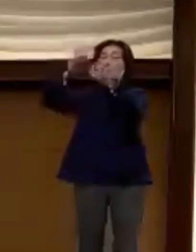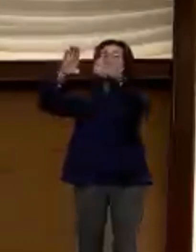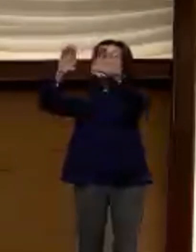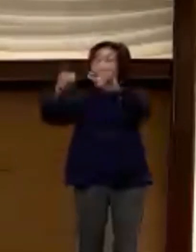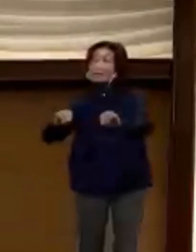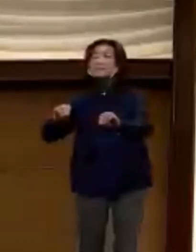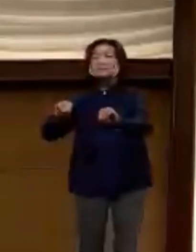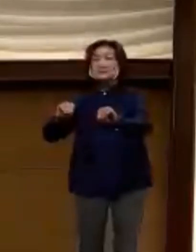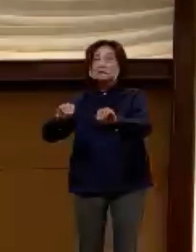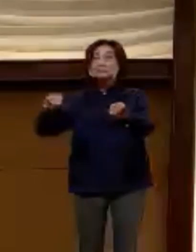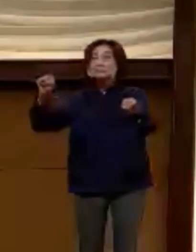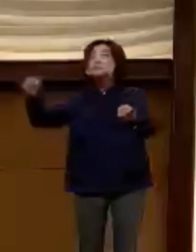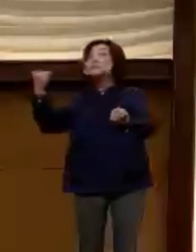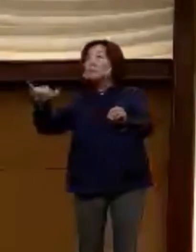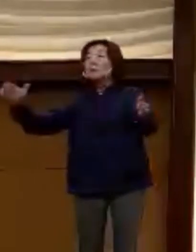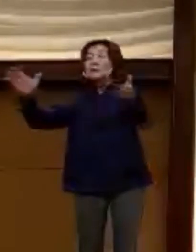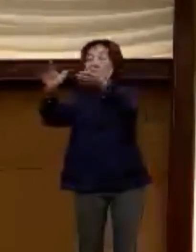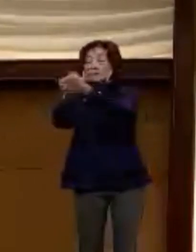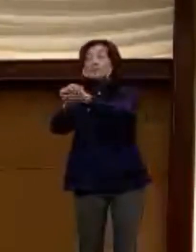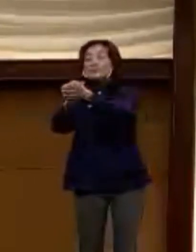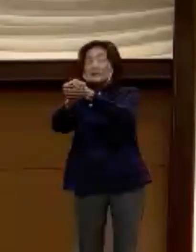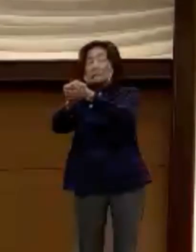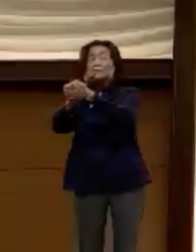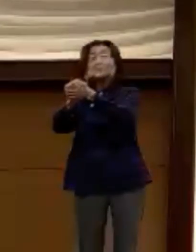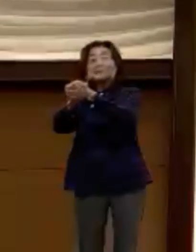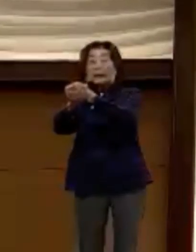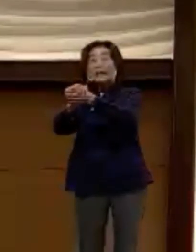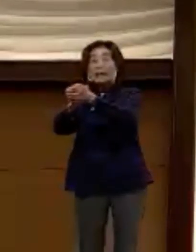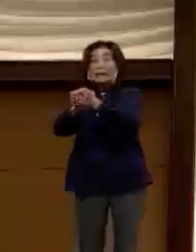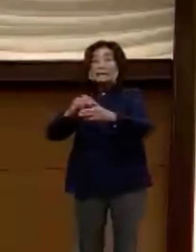と一緒に手を取って戦おうじゃありませんか。